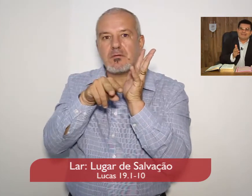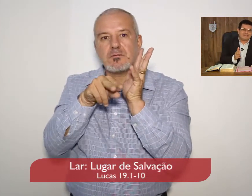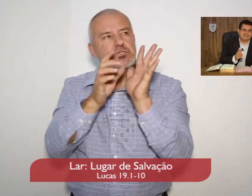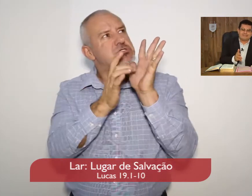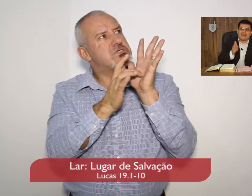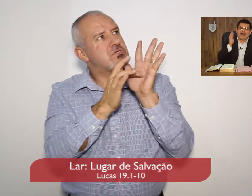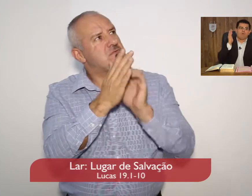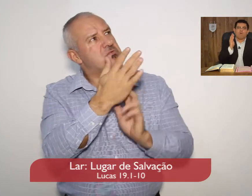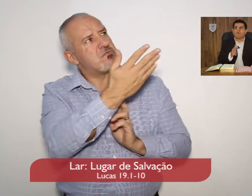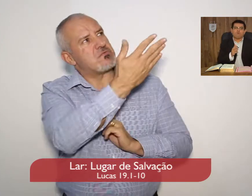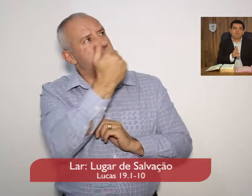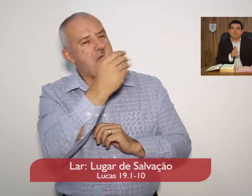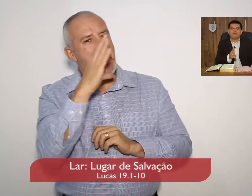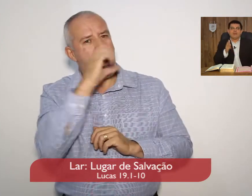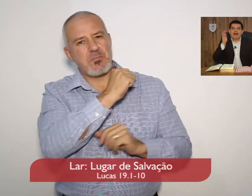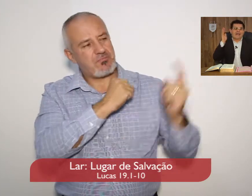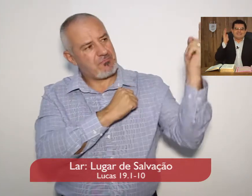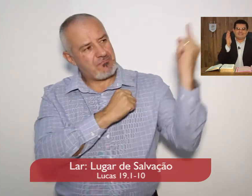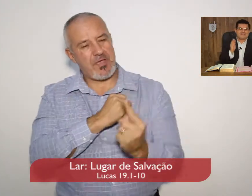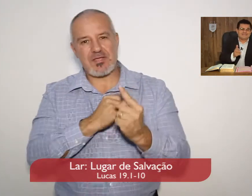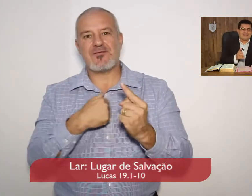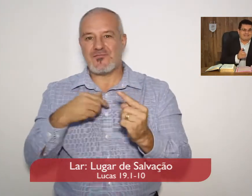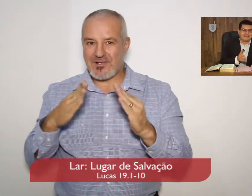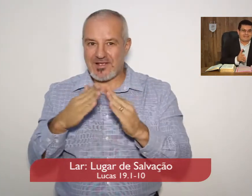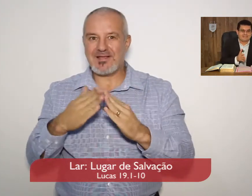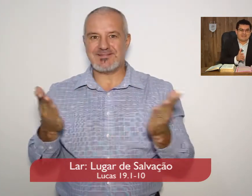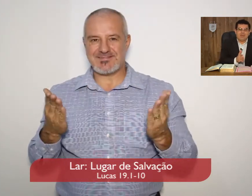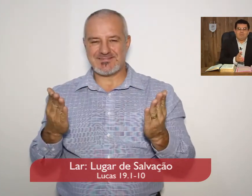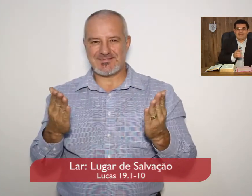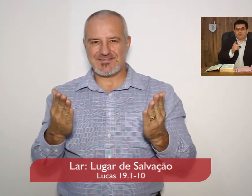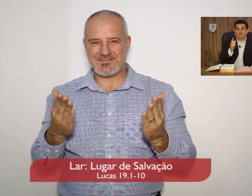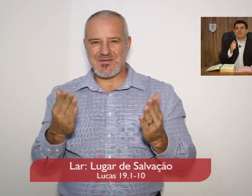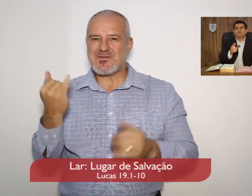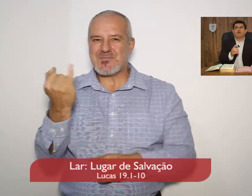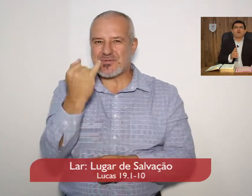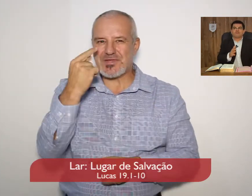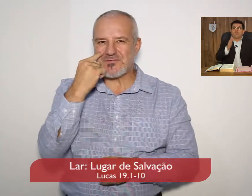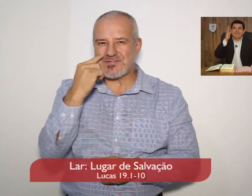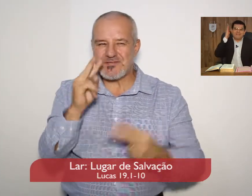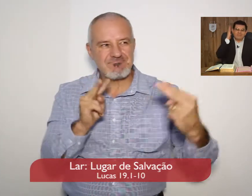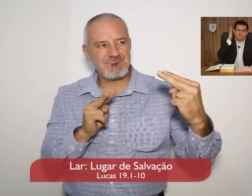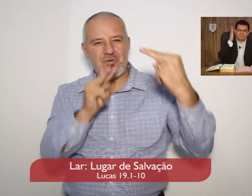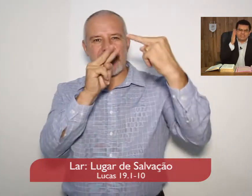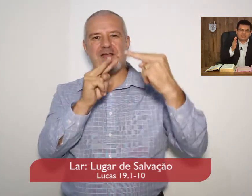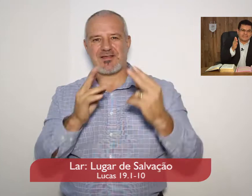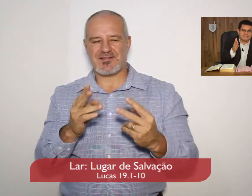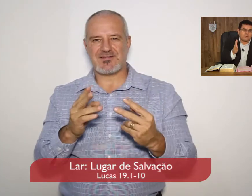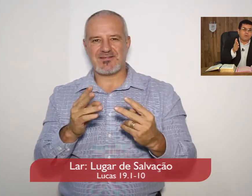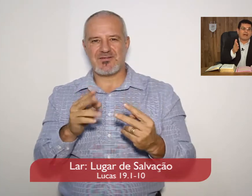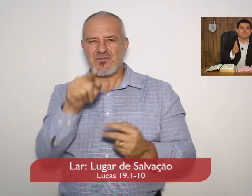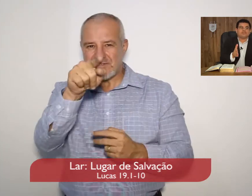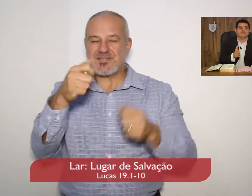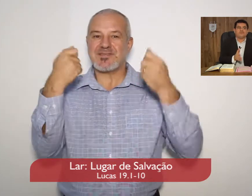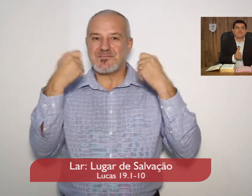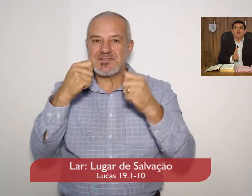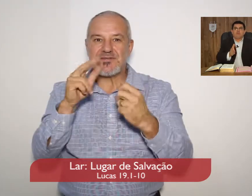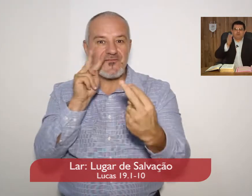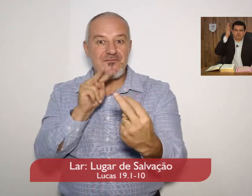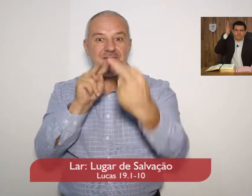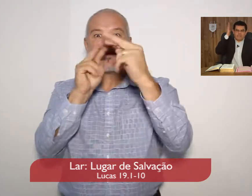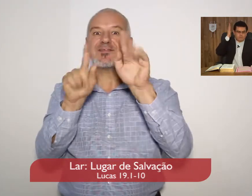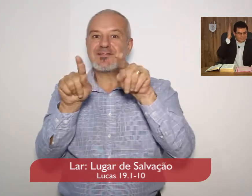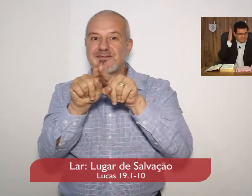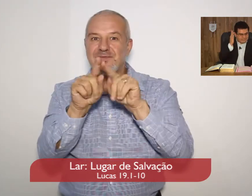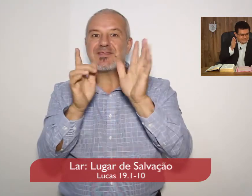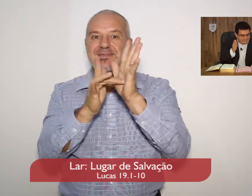à ganância, ao orgulho, à insensatez. Mas quando nós olhamos em direção a Jesus,